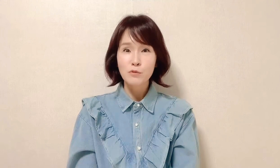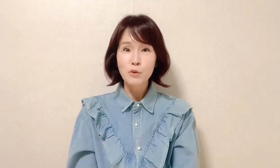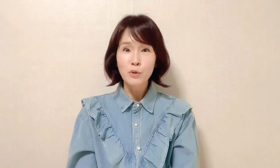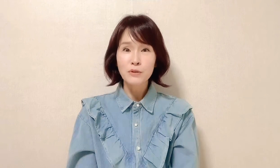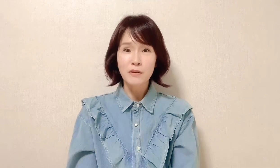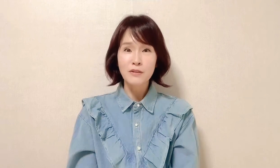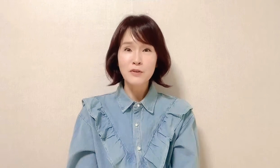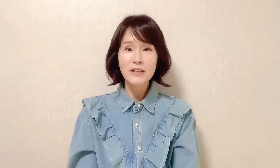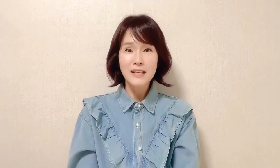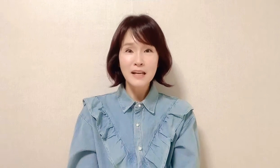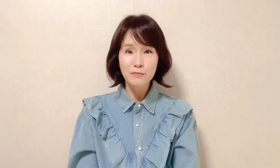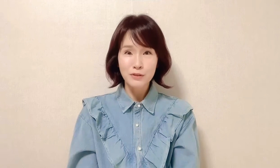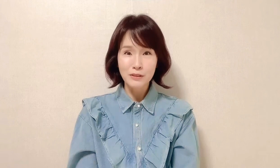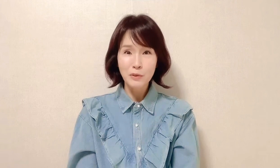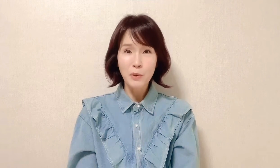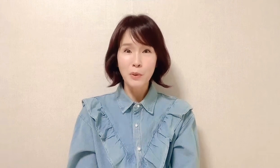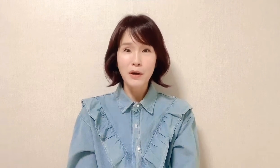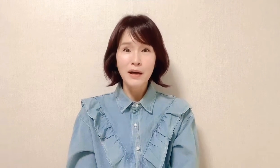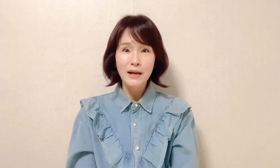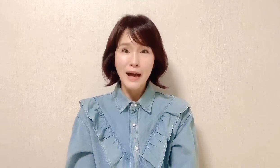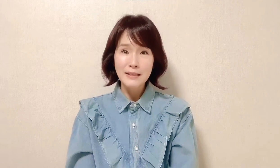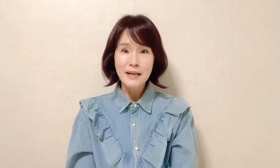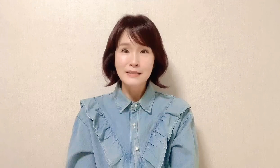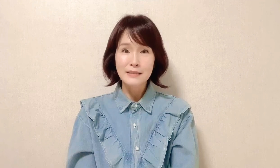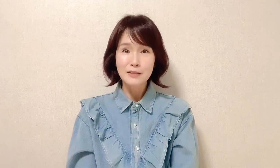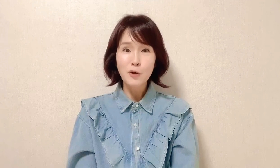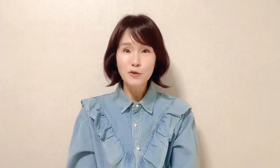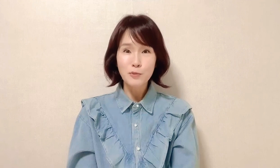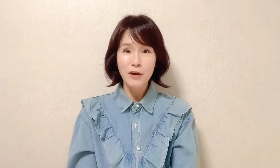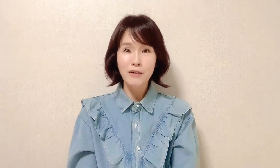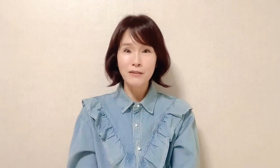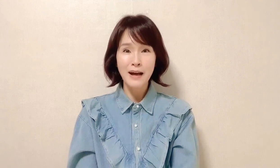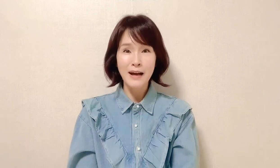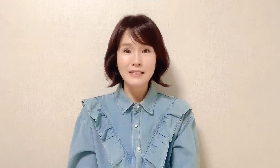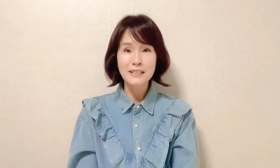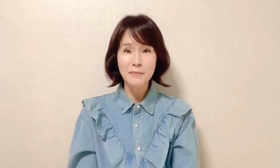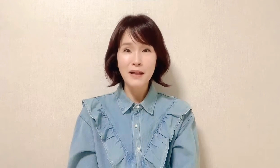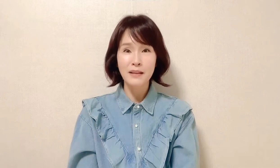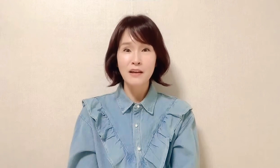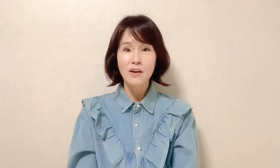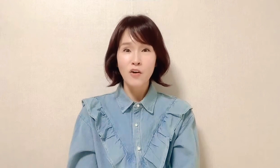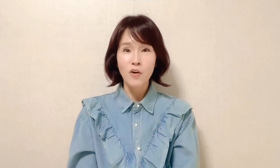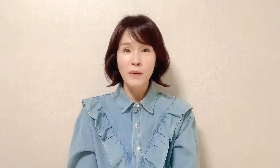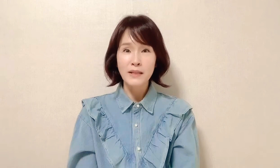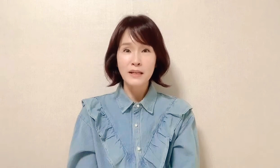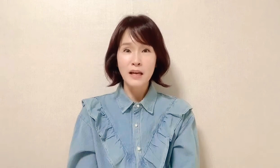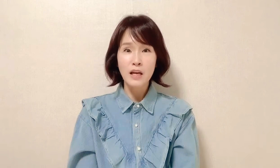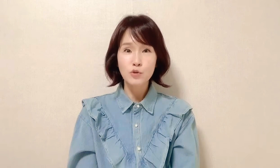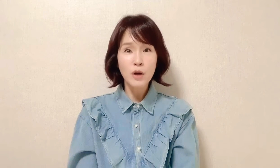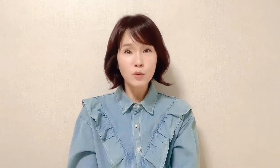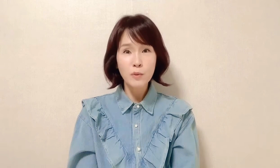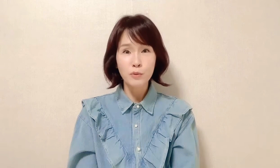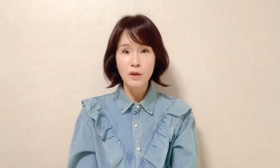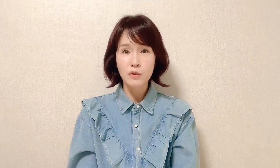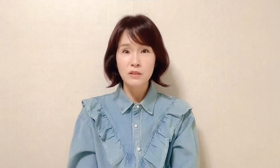물론 청각장애인 분들도 가사를 써주면 아시지만 만약에 수화로만 본다고 했을